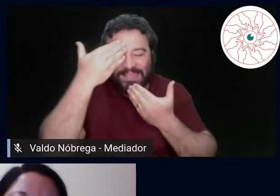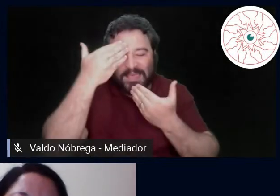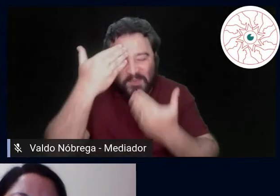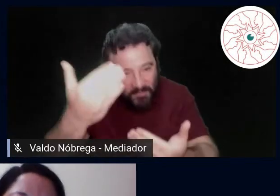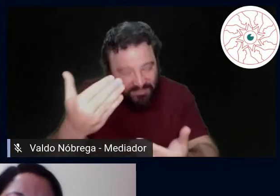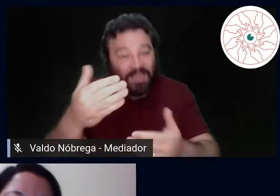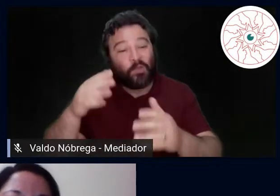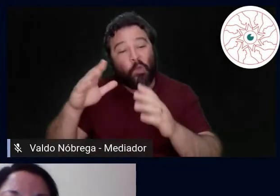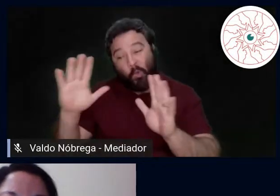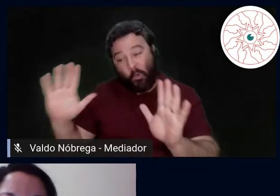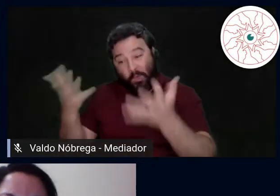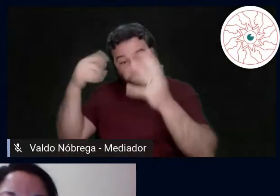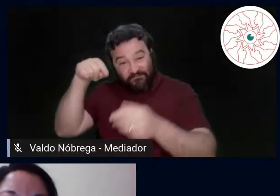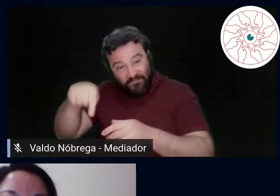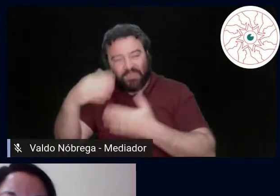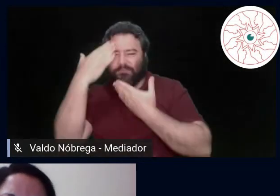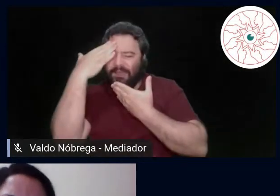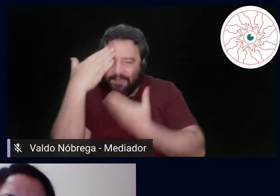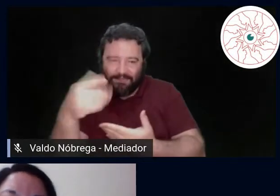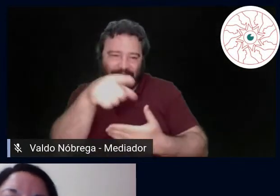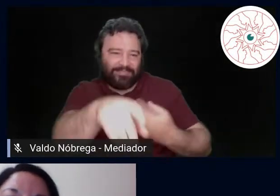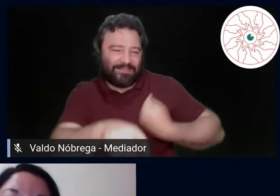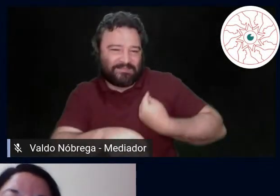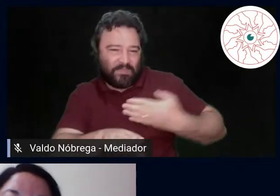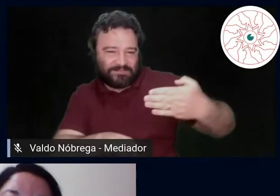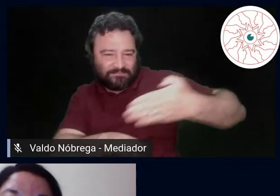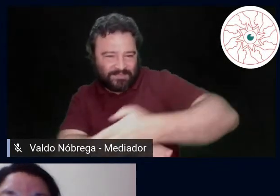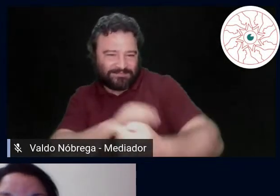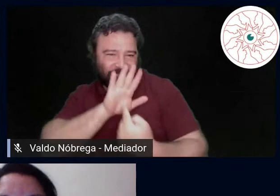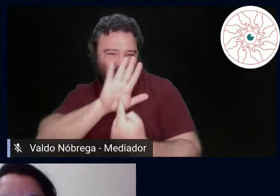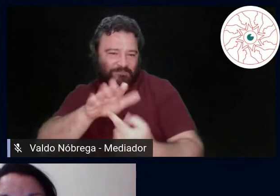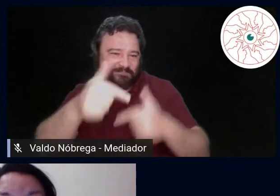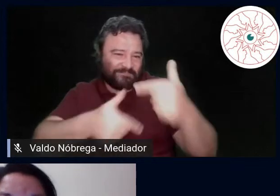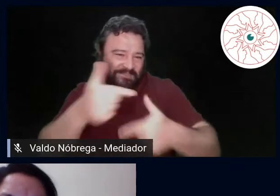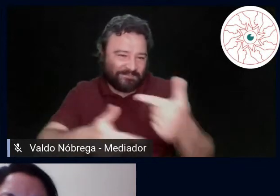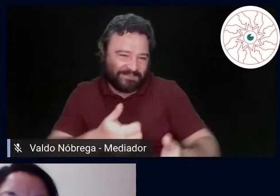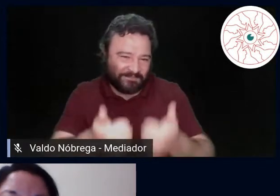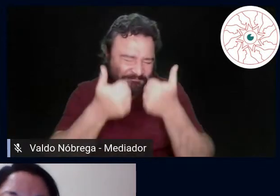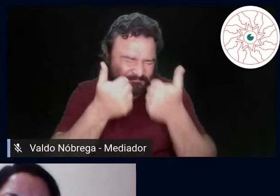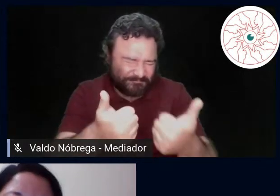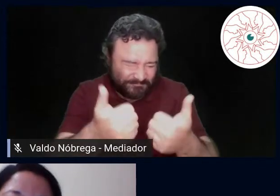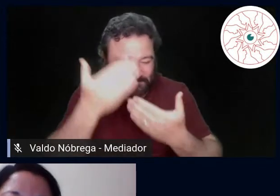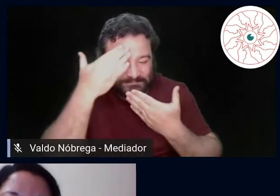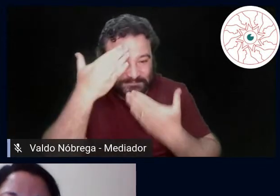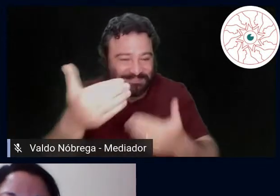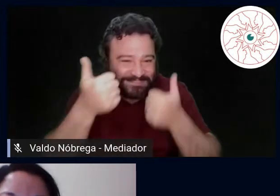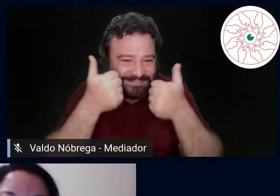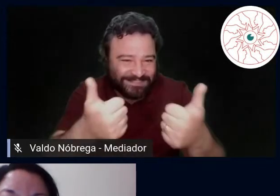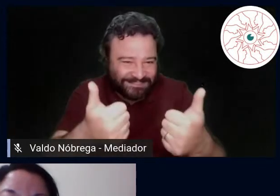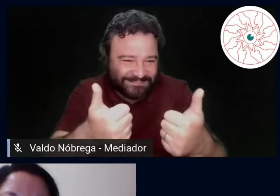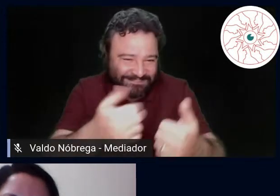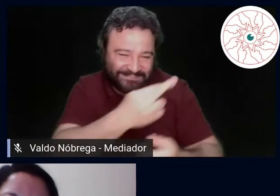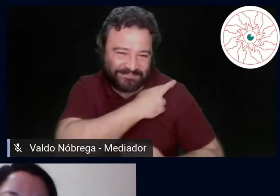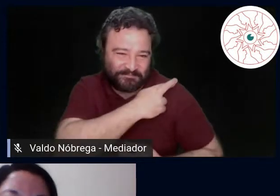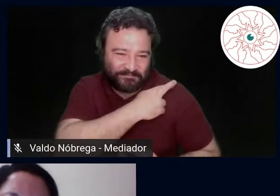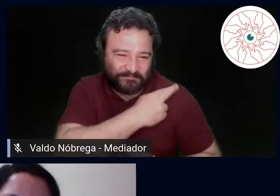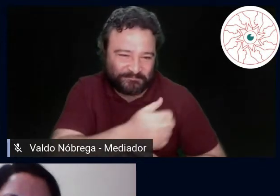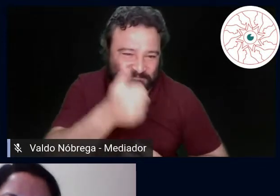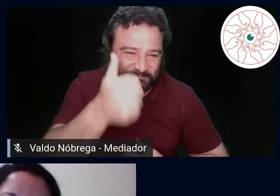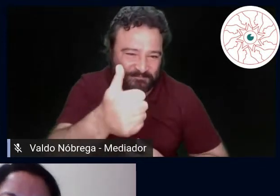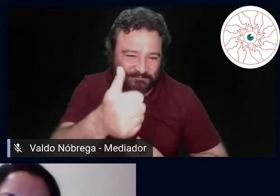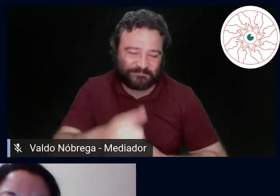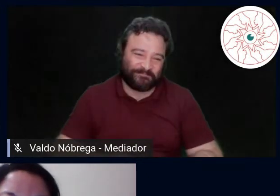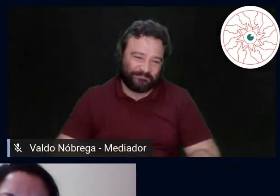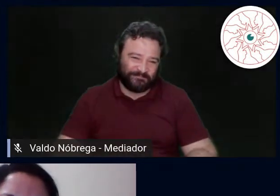nessa pesquisa e possa achar mais dados importantes e para e foi muito importante a sua presença aqui no evento para compartilhar os seus